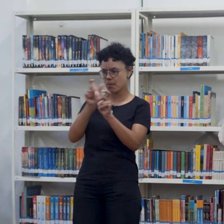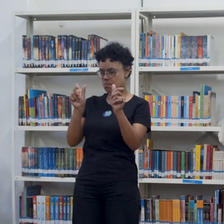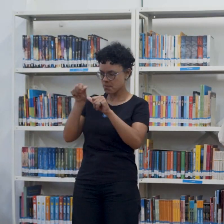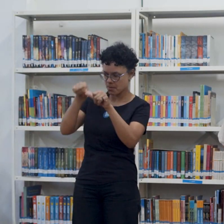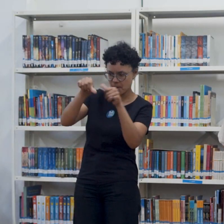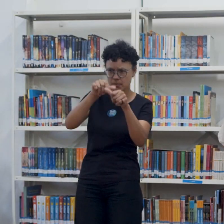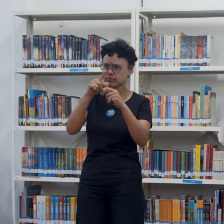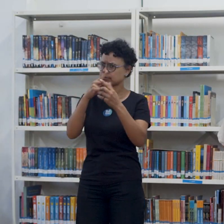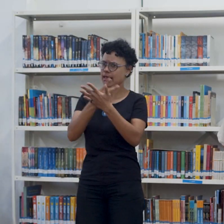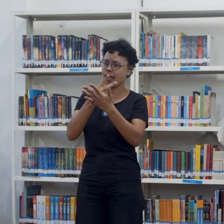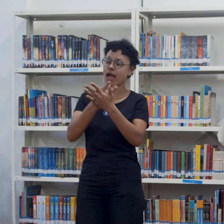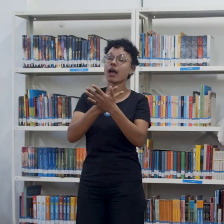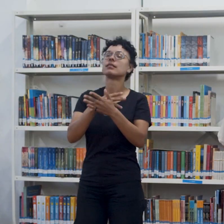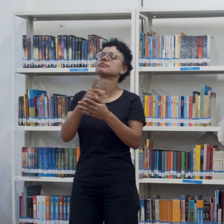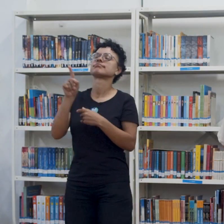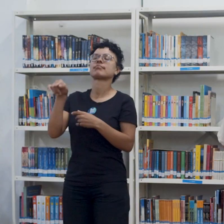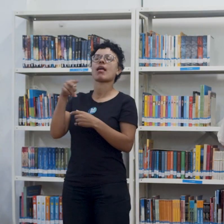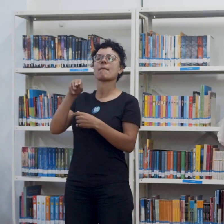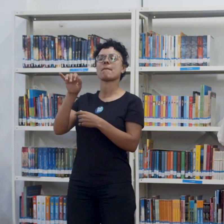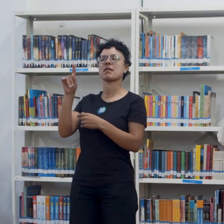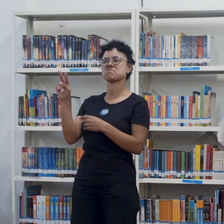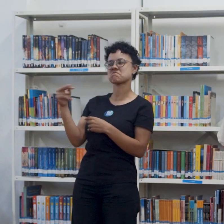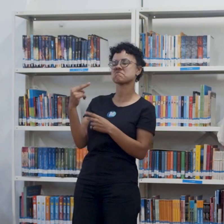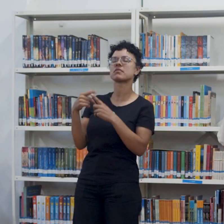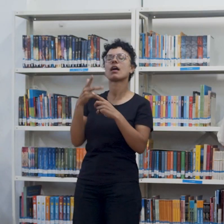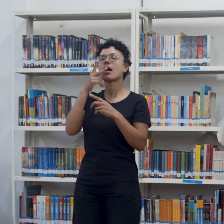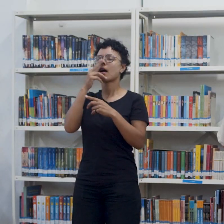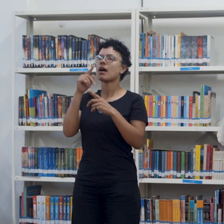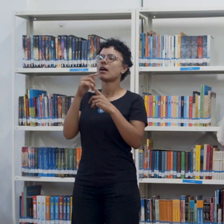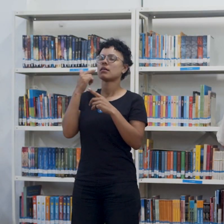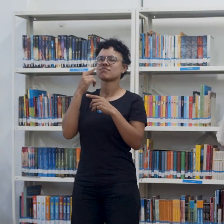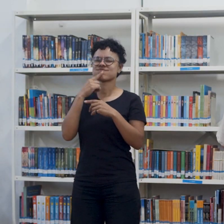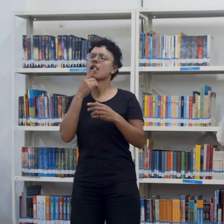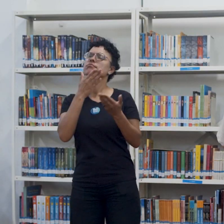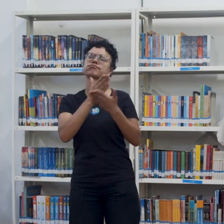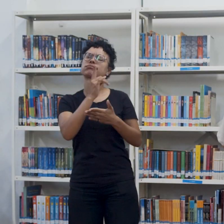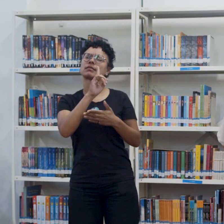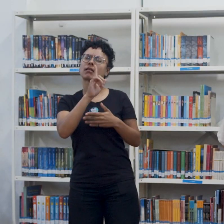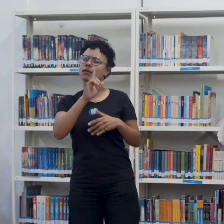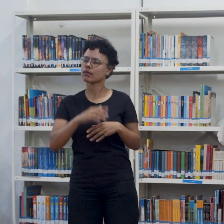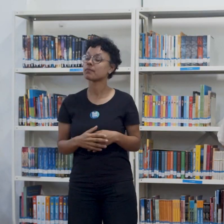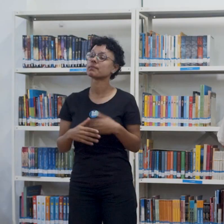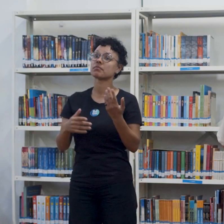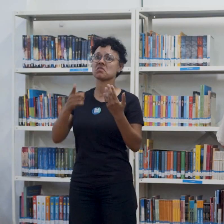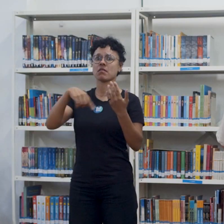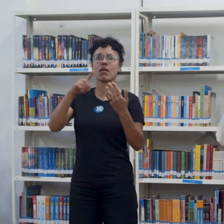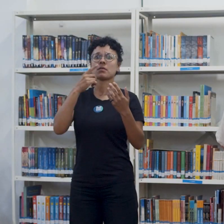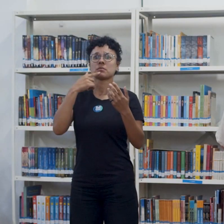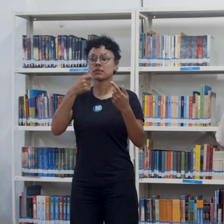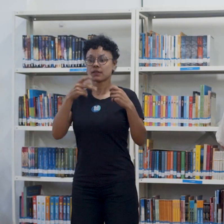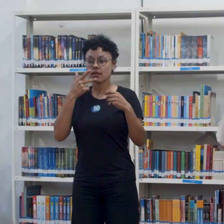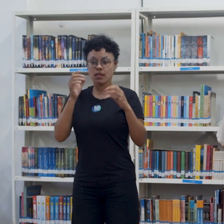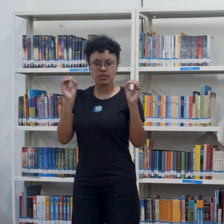de propósito. E não é que a Meg me olhava com cara de reprovação? Eles nem